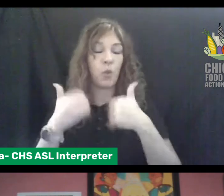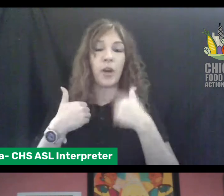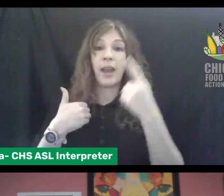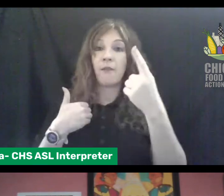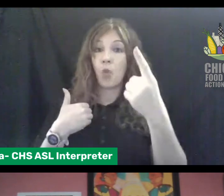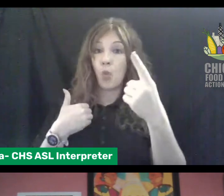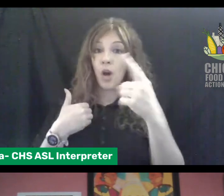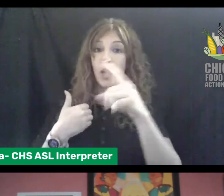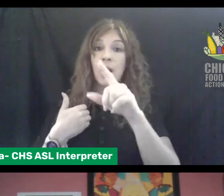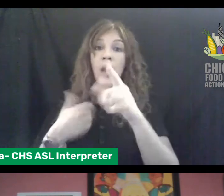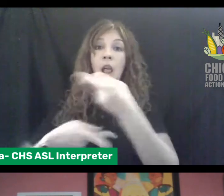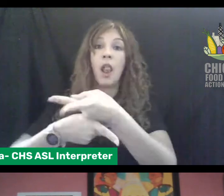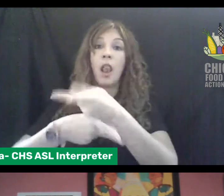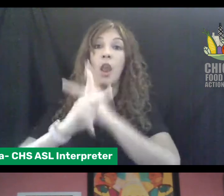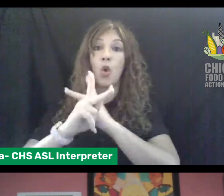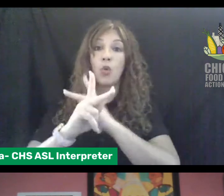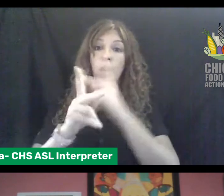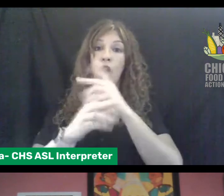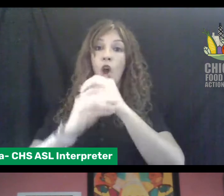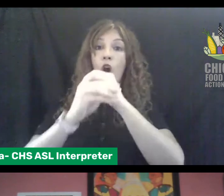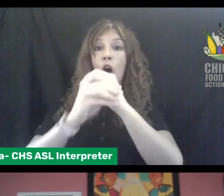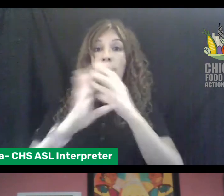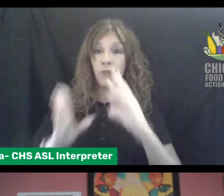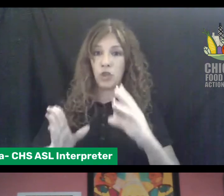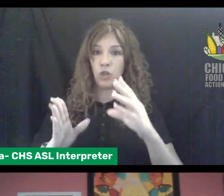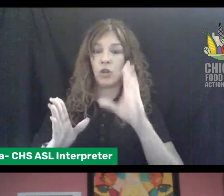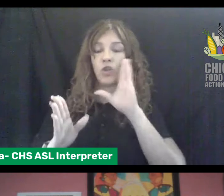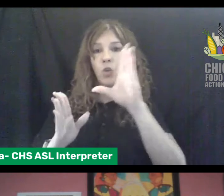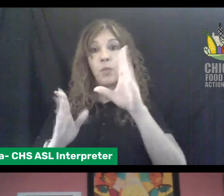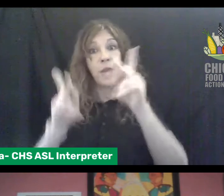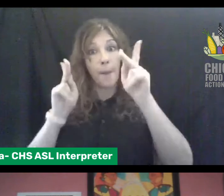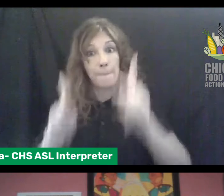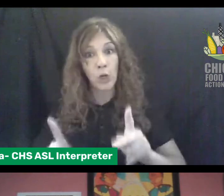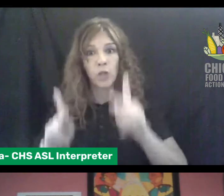loan officer, un oficial de préstamos